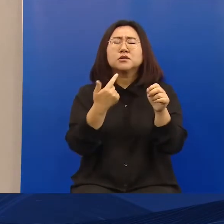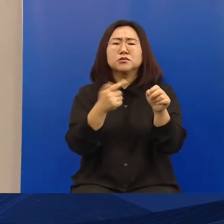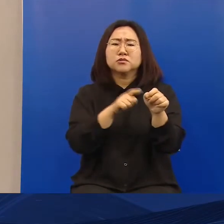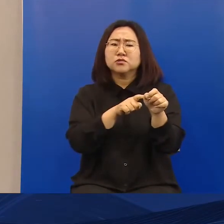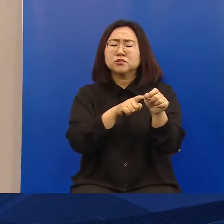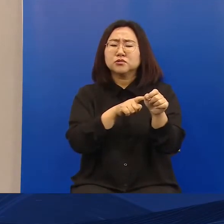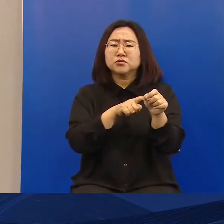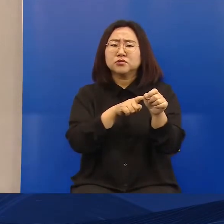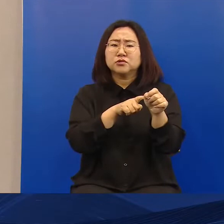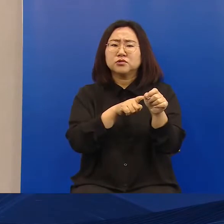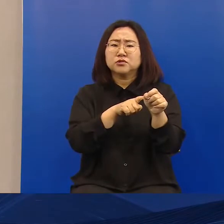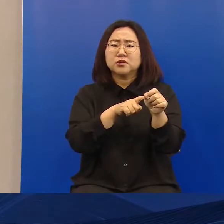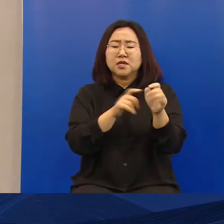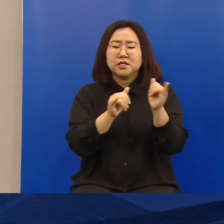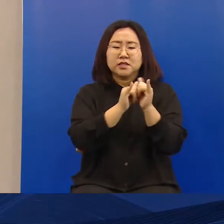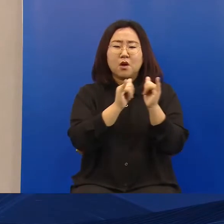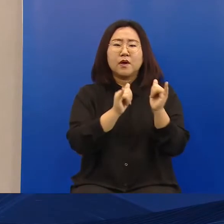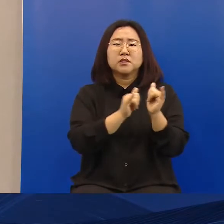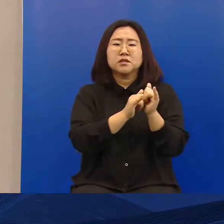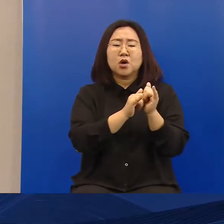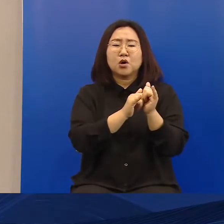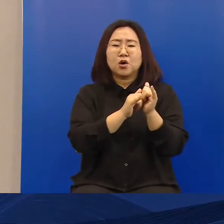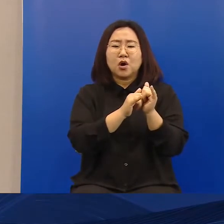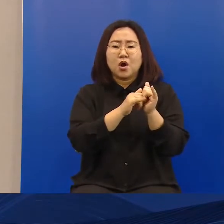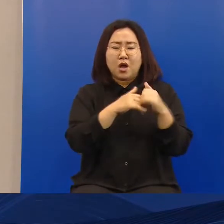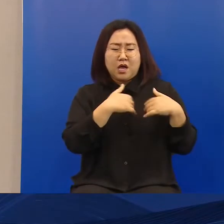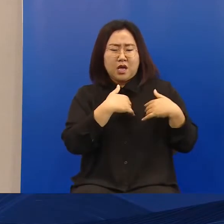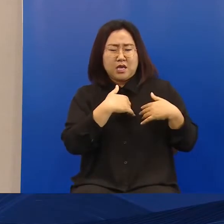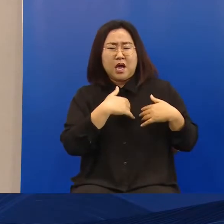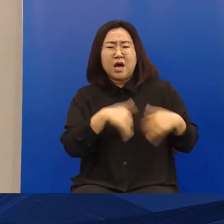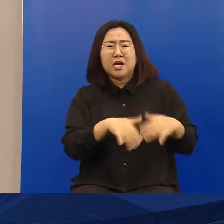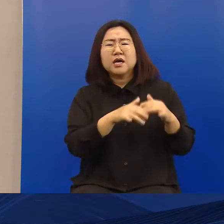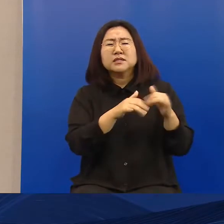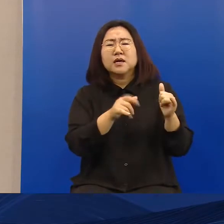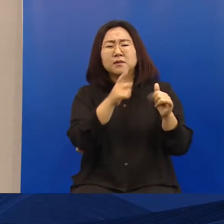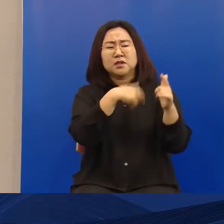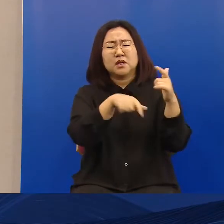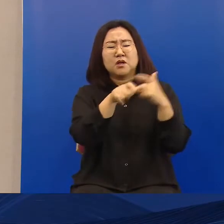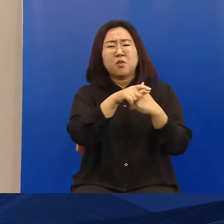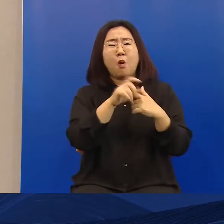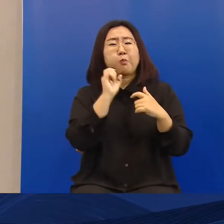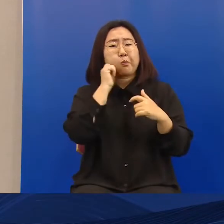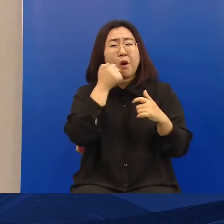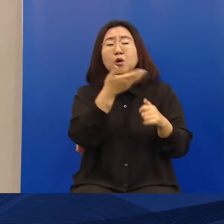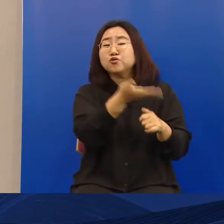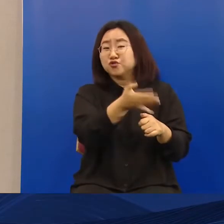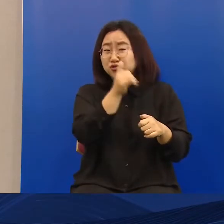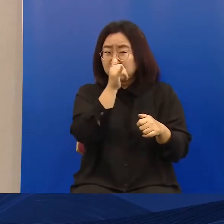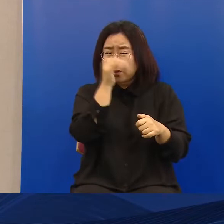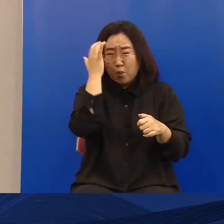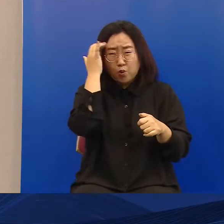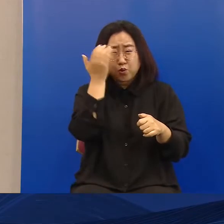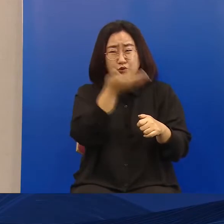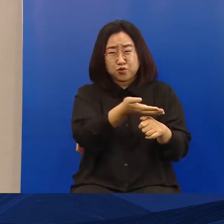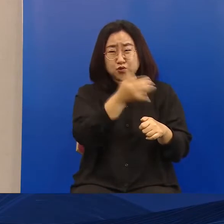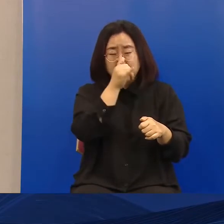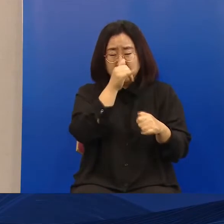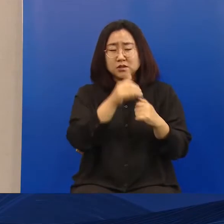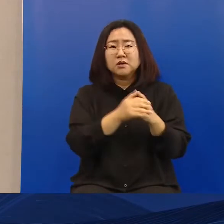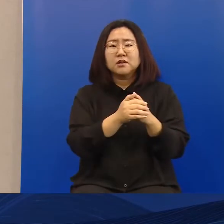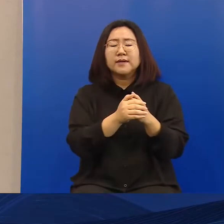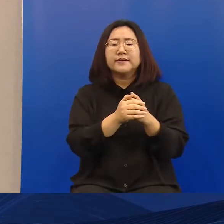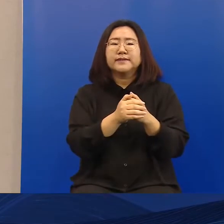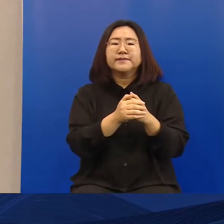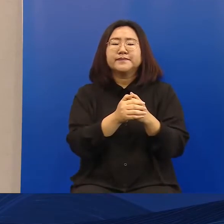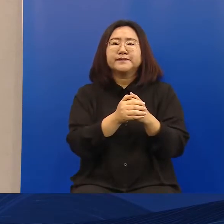것이 워낙 그 사회적 약자에게 더 많은 부분을 가져오고 있었습니다. 그래서 이 약자들에게